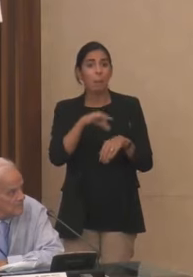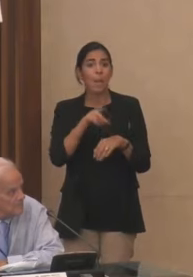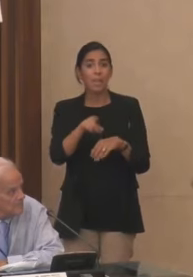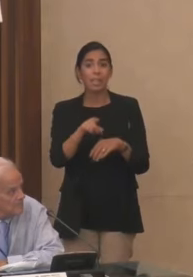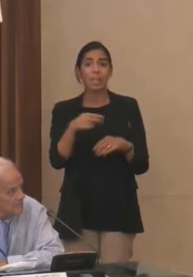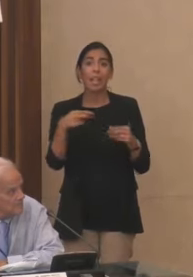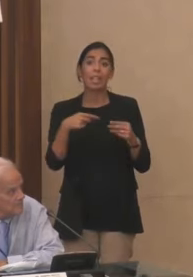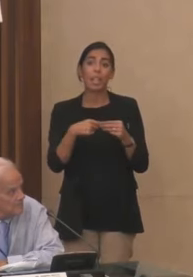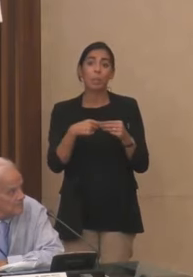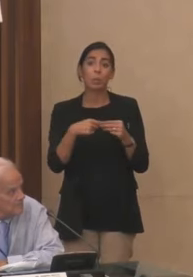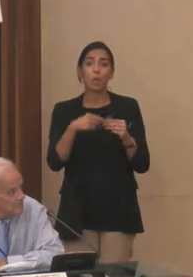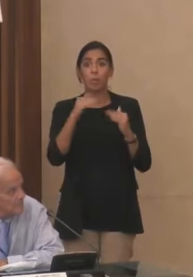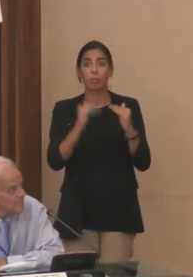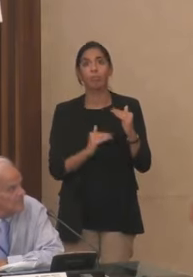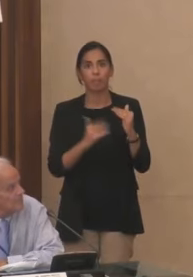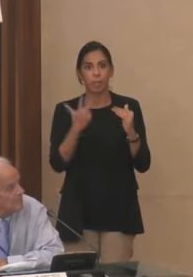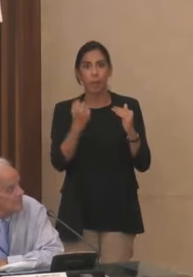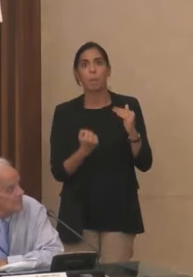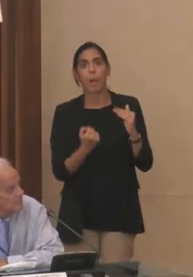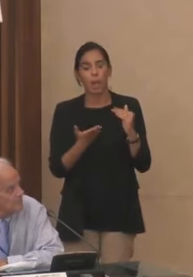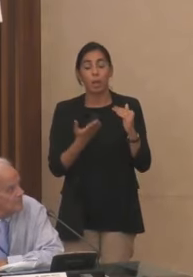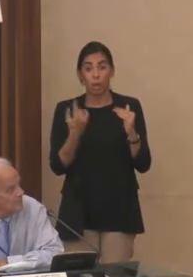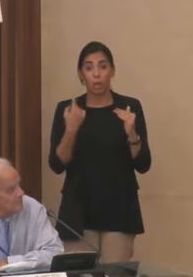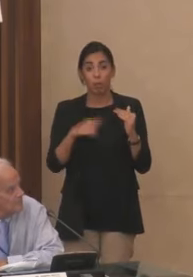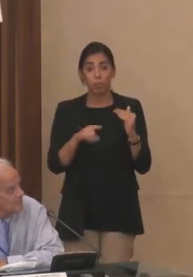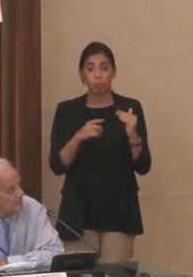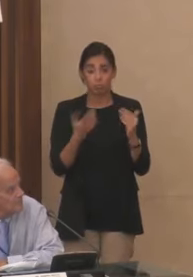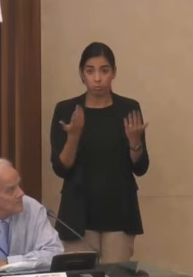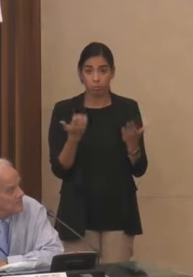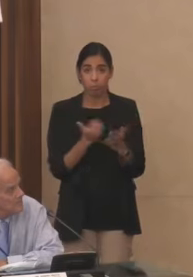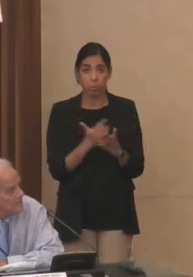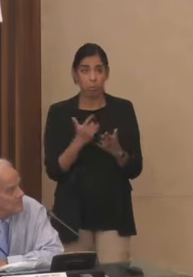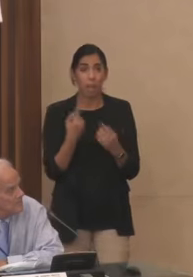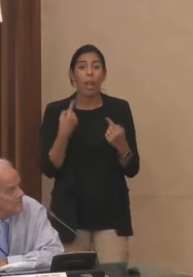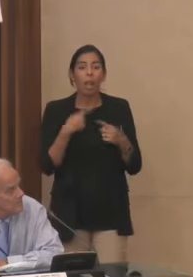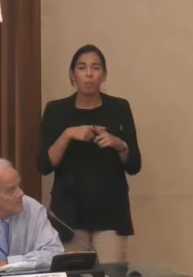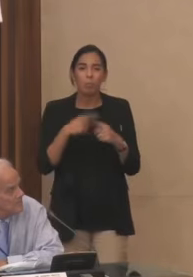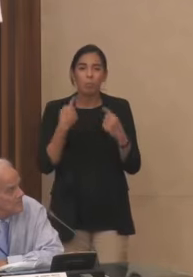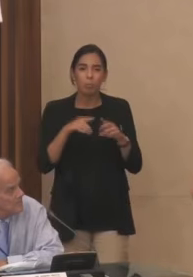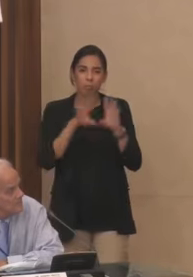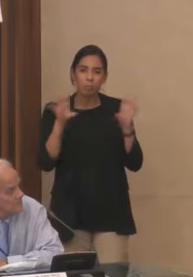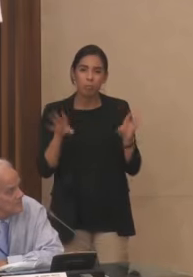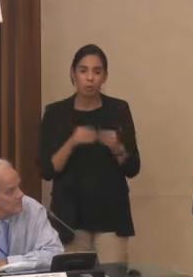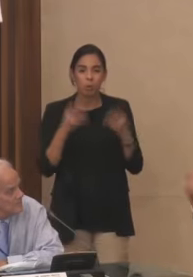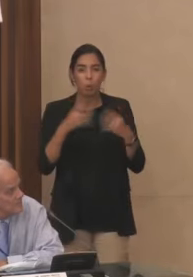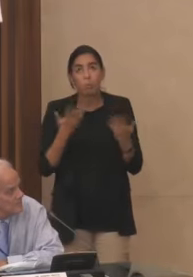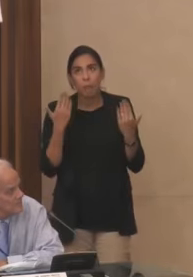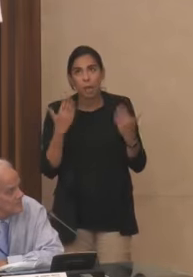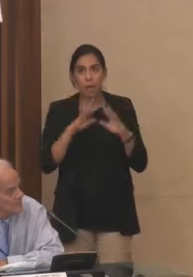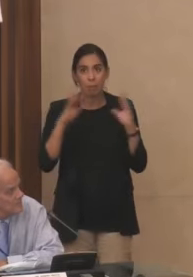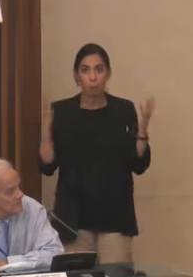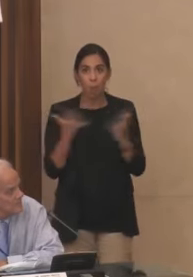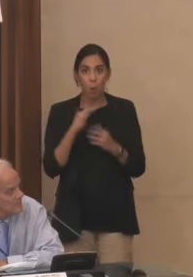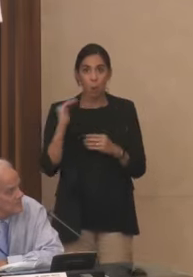saturazione è di colpo scesa di 3 punti percentuali. E tutto questo, attenzione, siccome funzionerà, speriamo in tutto il mondo, sarà in